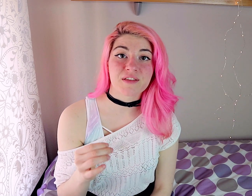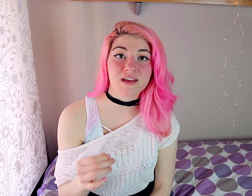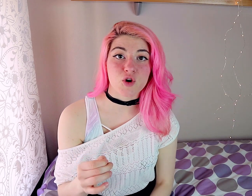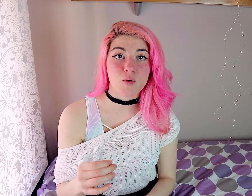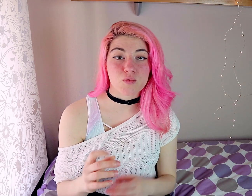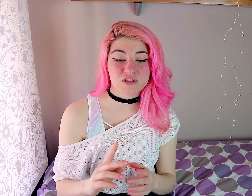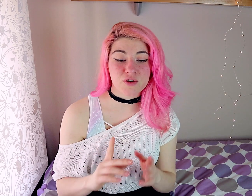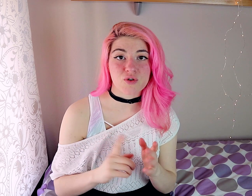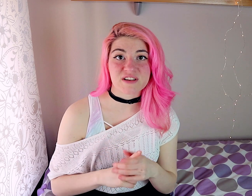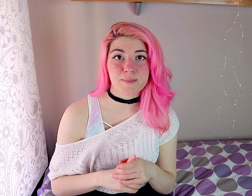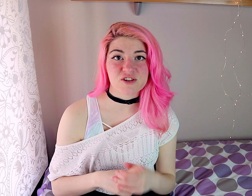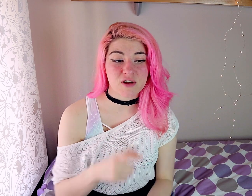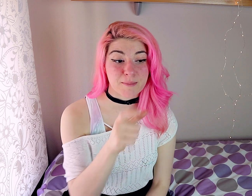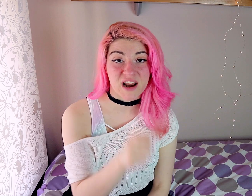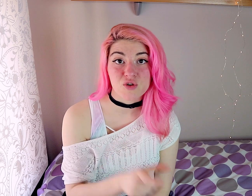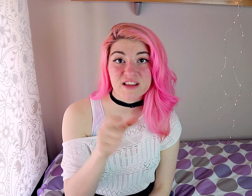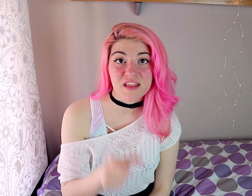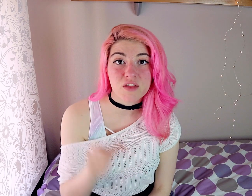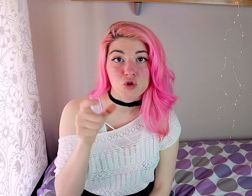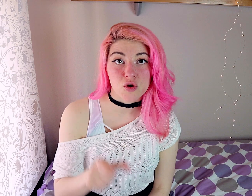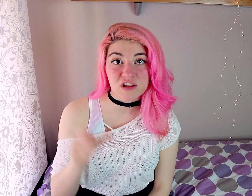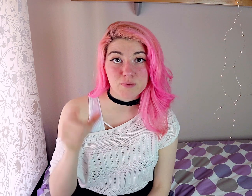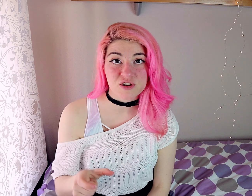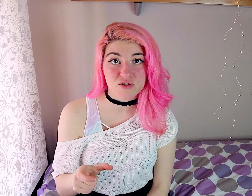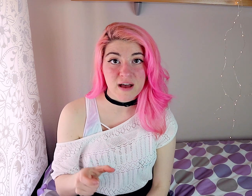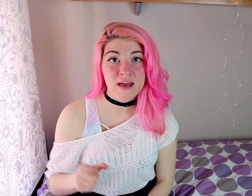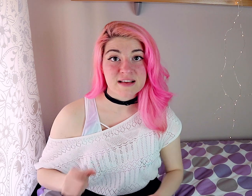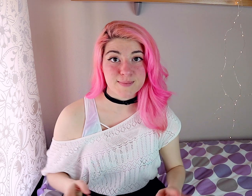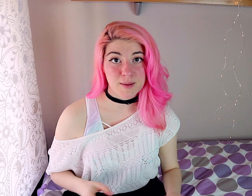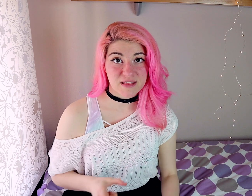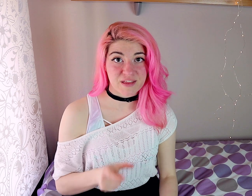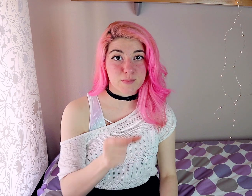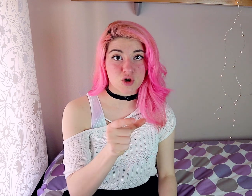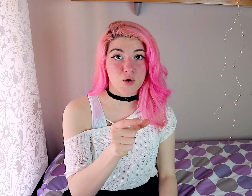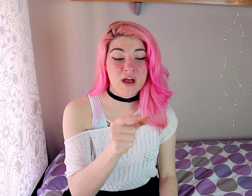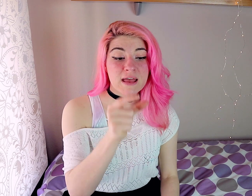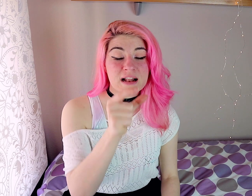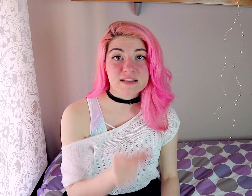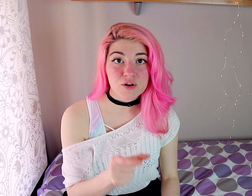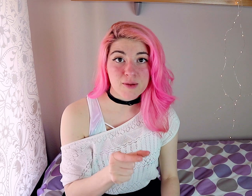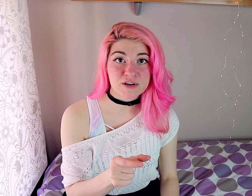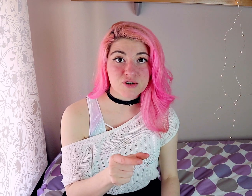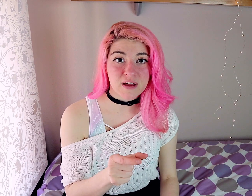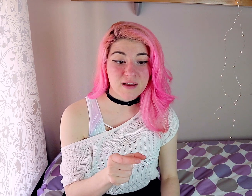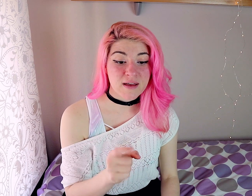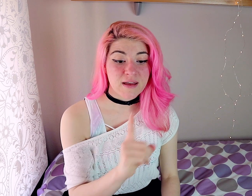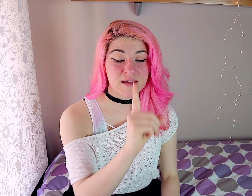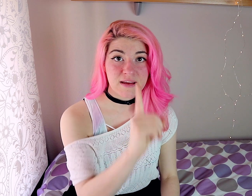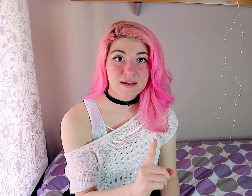hacer como un signo con esa persona para no estar haciendo todo el rato persona. Simplemente hacemos como el signo de persona y